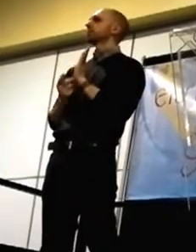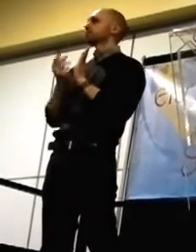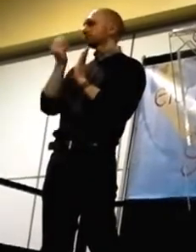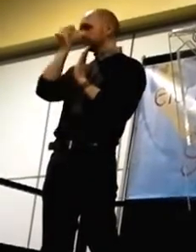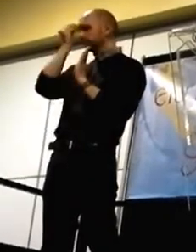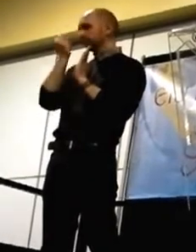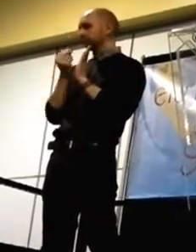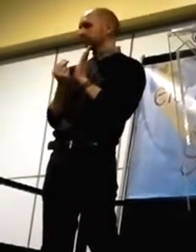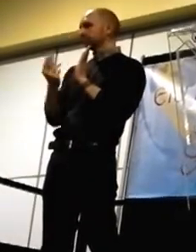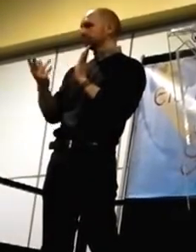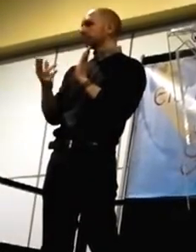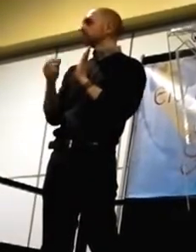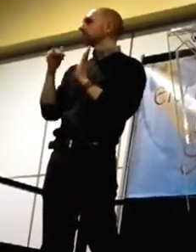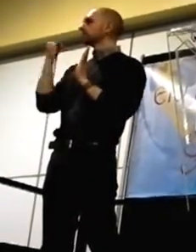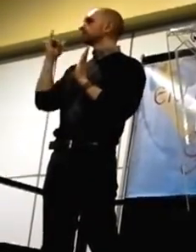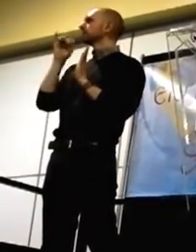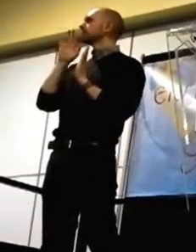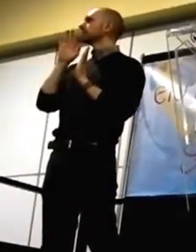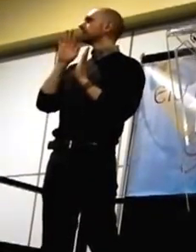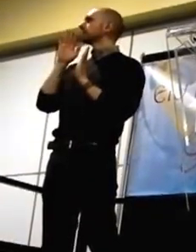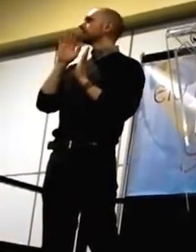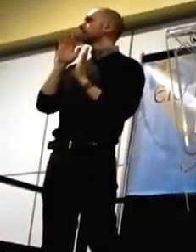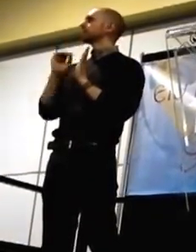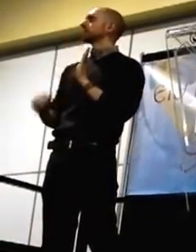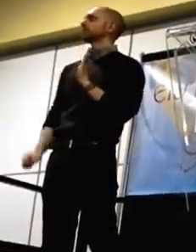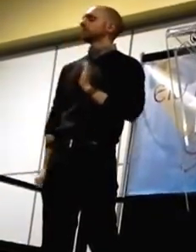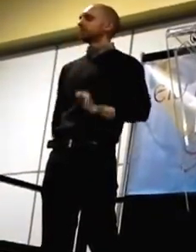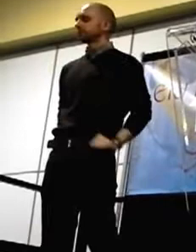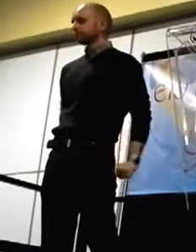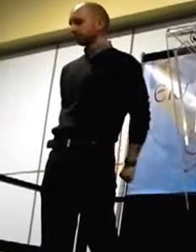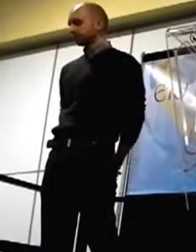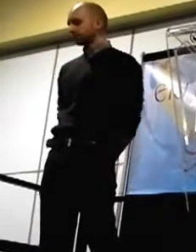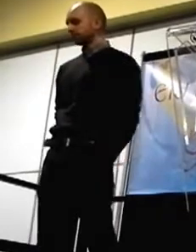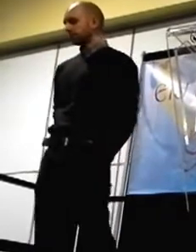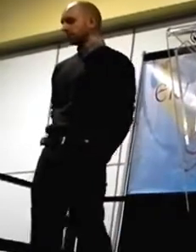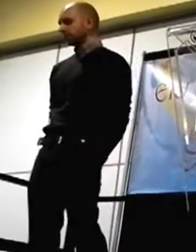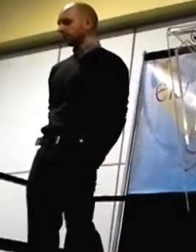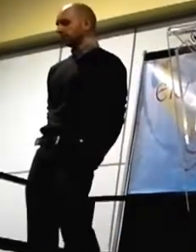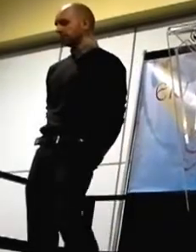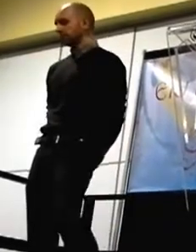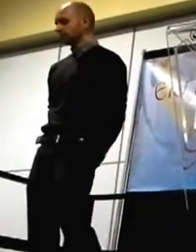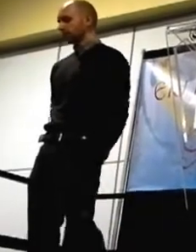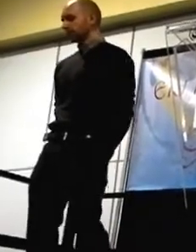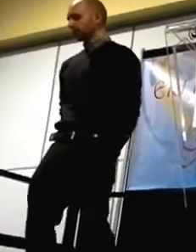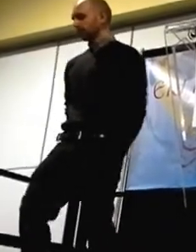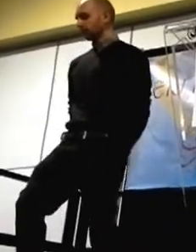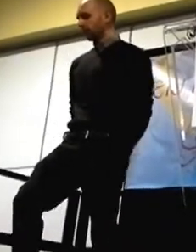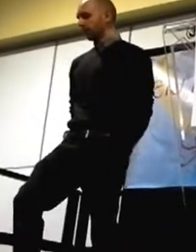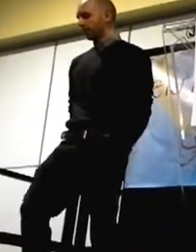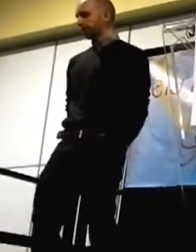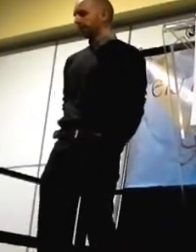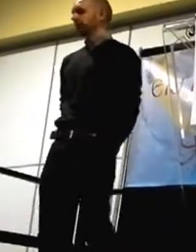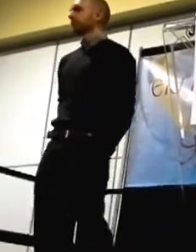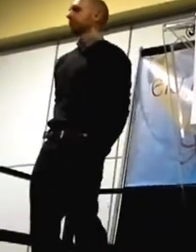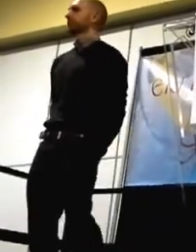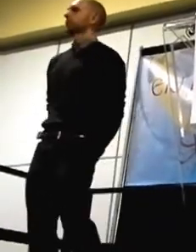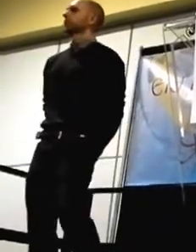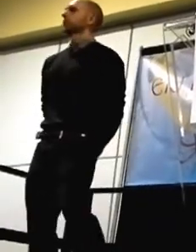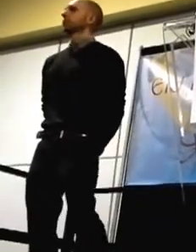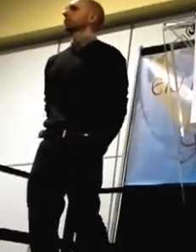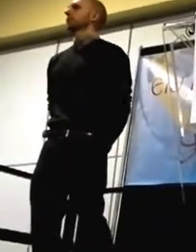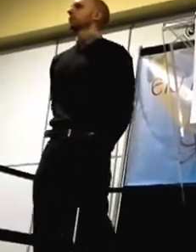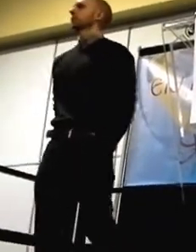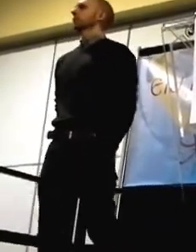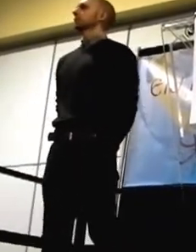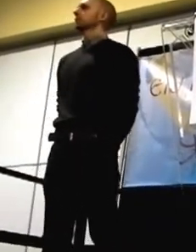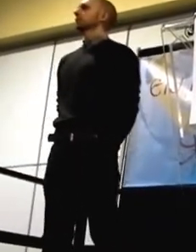يَهْدِي بِهِ اللَّهُ مَنِ اتَّبَعَ رِضْوَانَهُ سُبُلَ السَّلَامِ وَيُخْرِجُهُمْ مِنَ الظُّلُمَاتِ إِلَى النُّورِ بِإِذْنِهِ